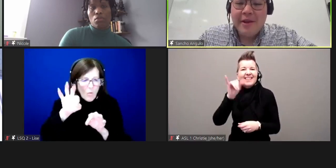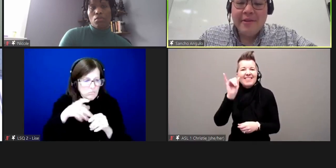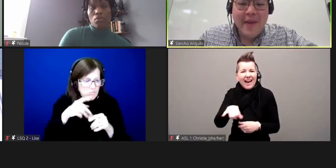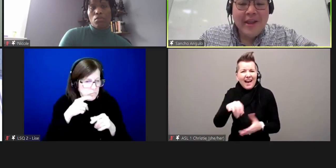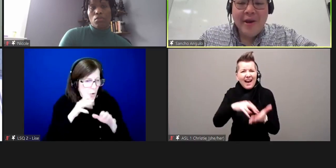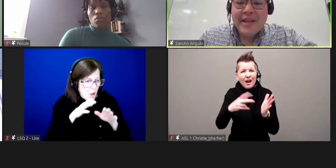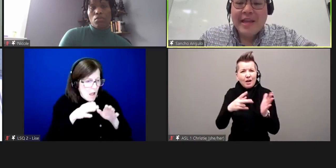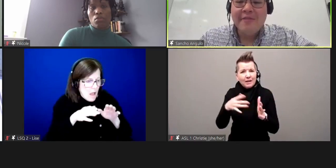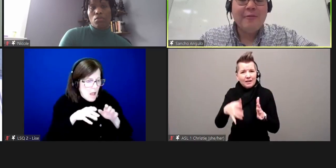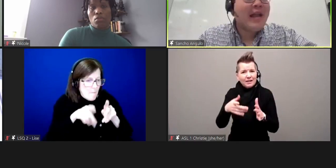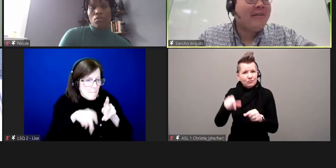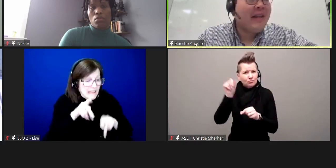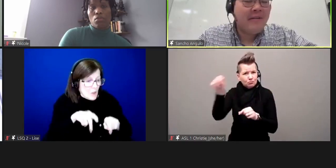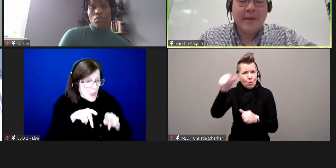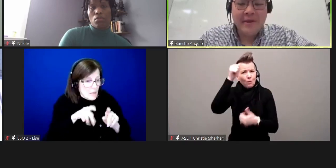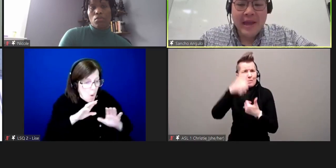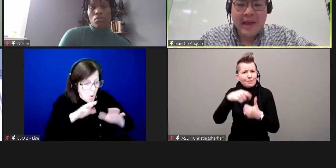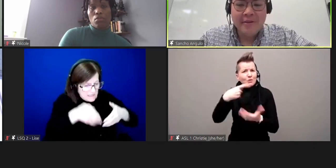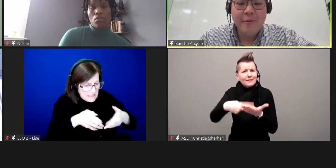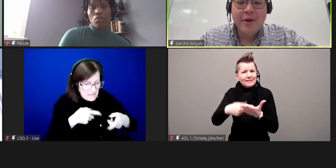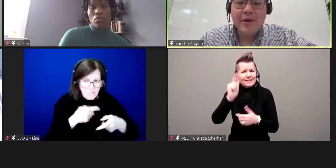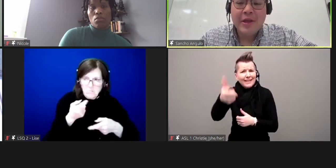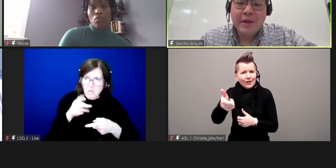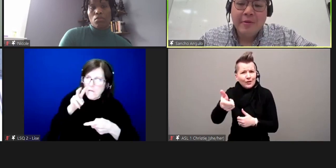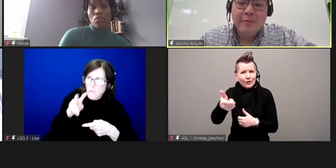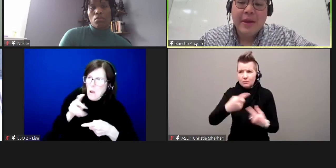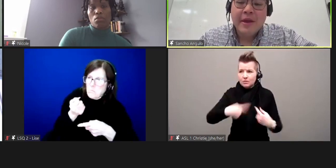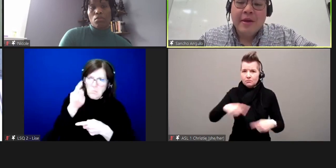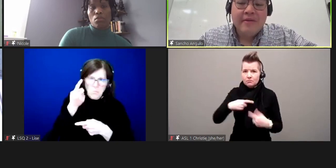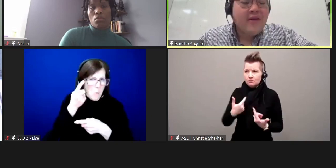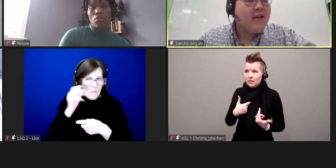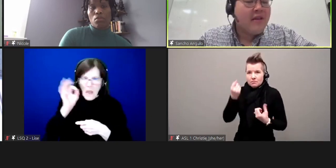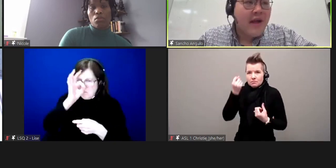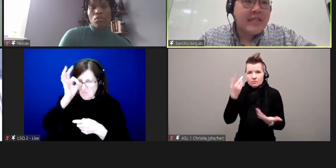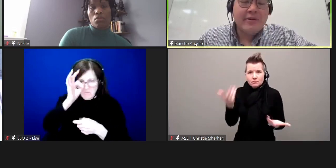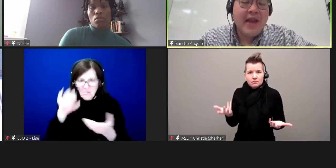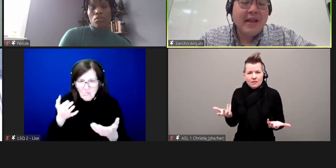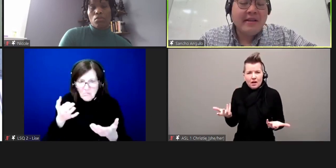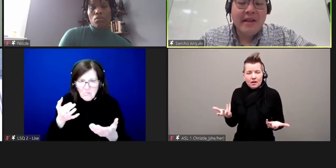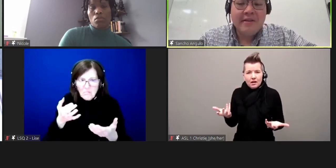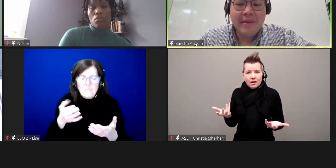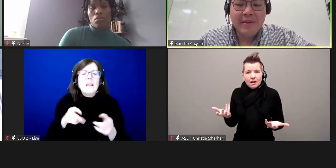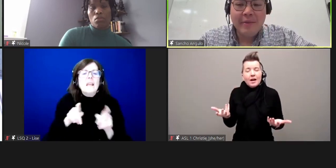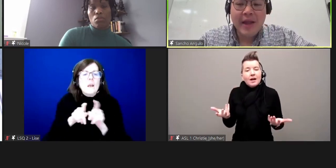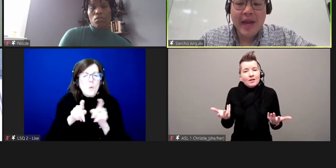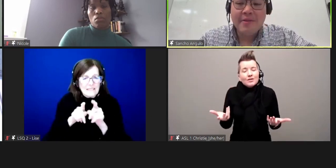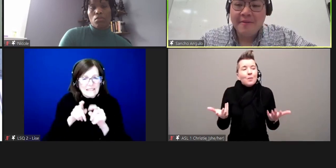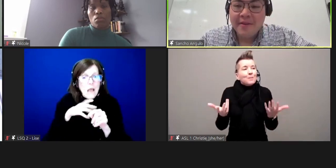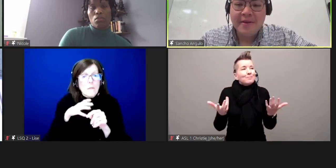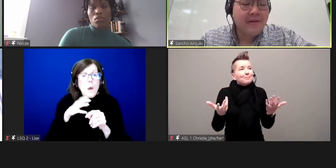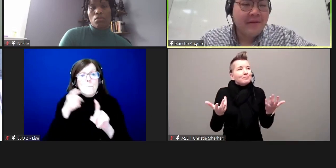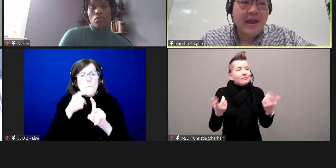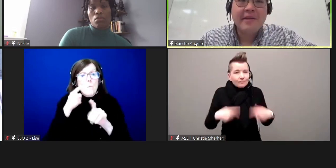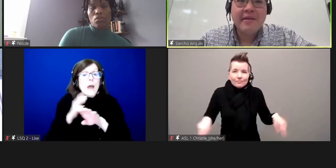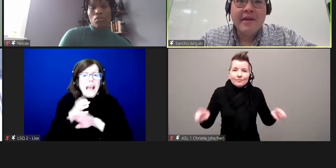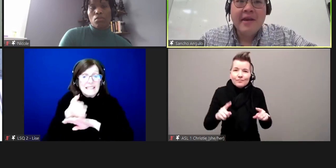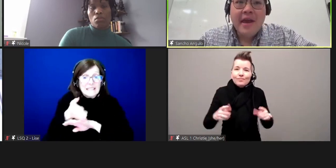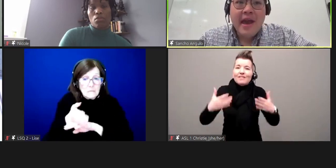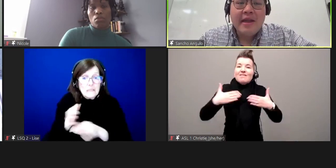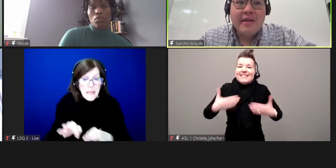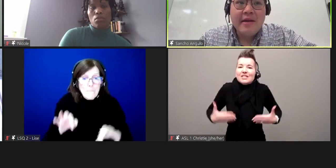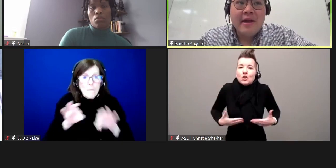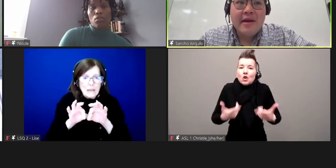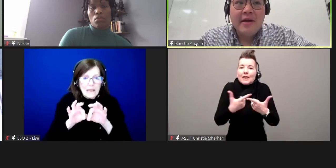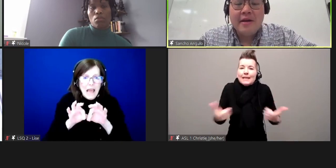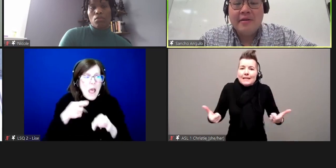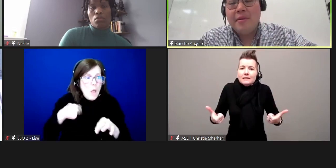à comprendre. Pour élargir également l'idée de l'accessibilité, bon, c'est important, nous avons beaucoup